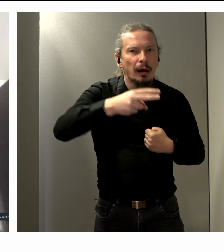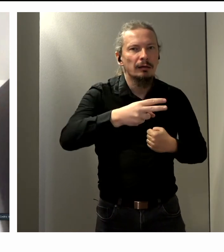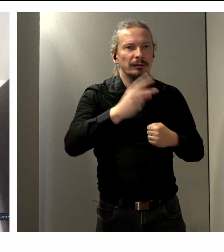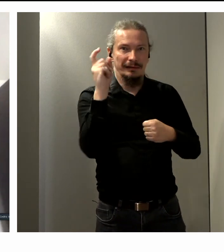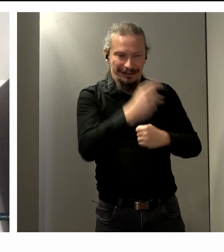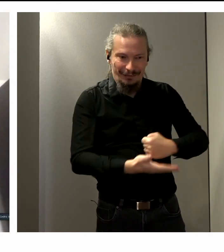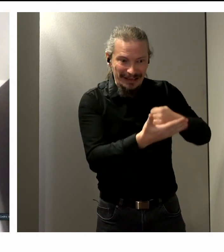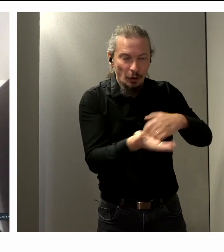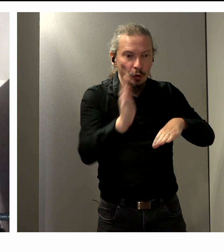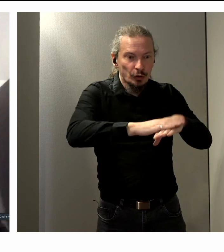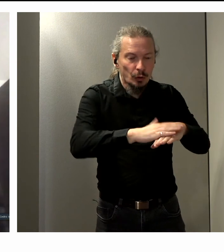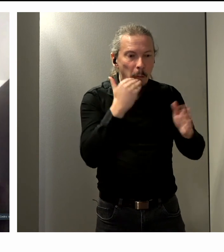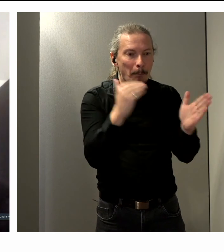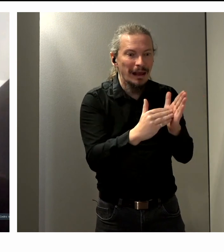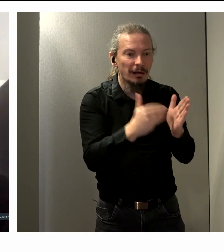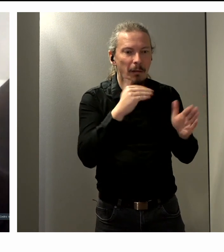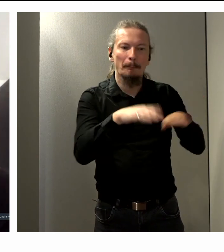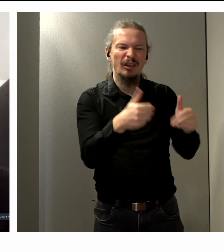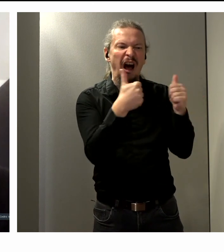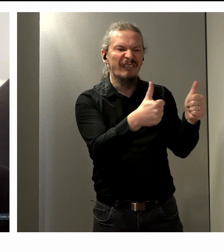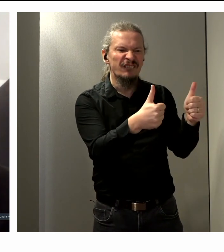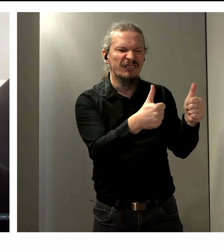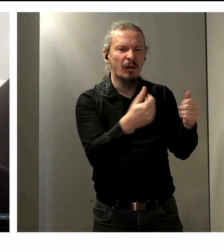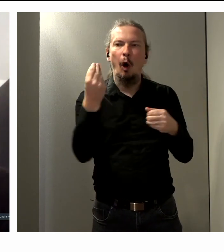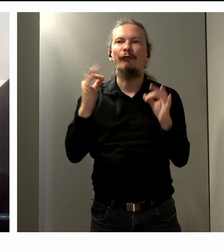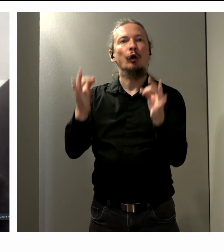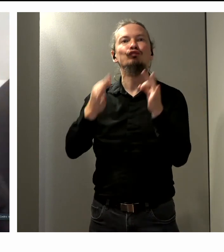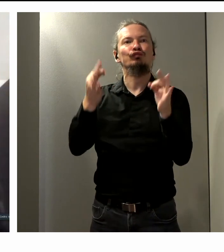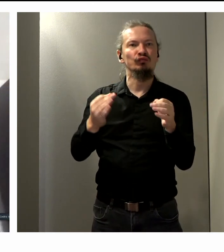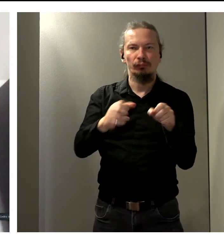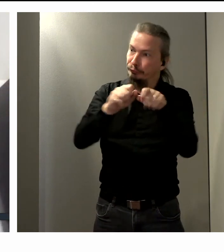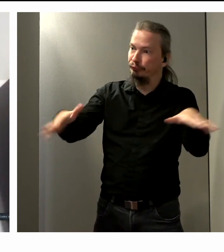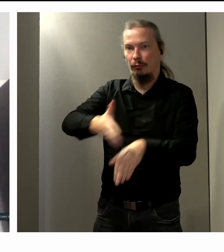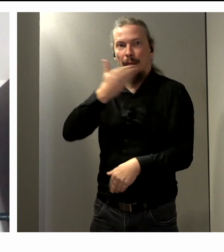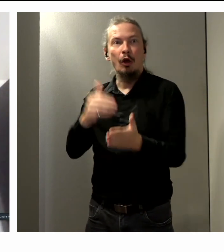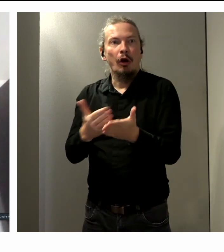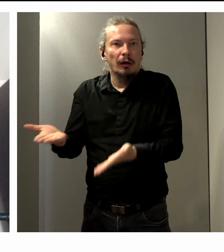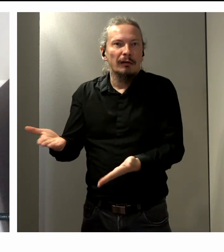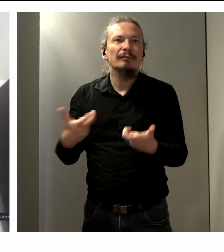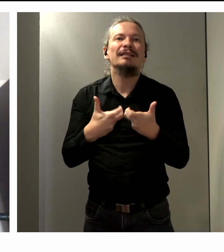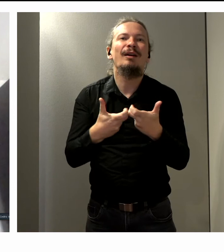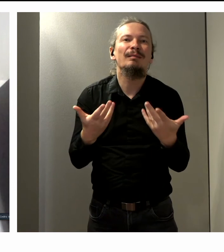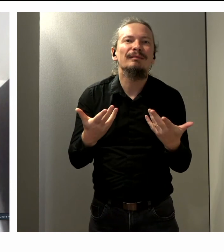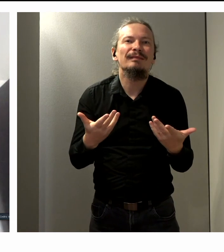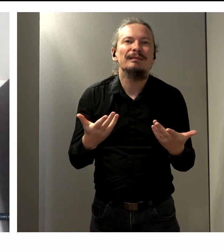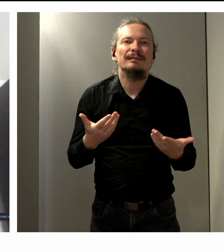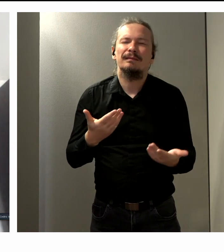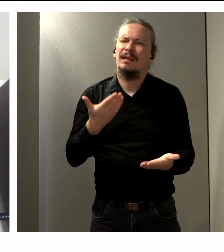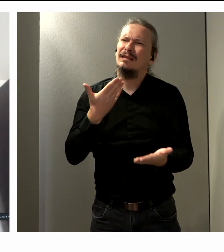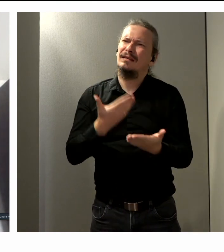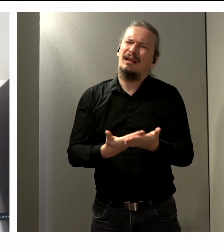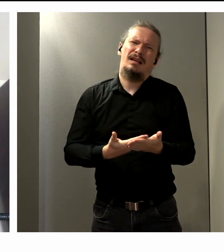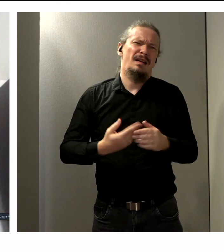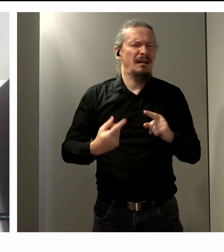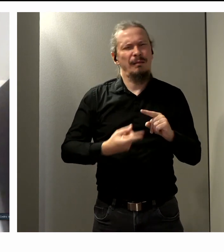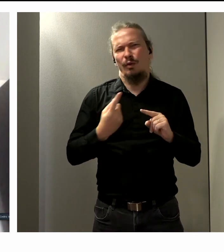sont retrouvées être des méthodes bien meilleures, bien plus efficaces pour tous les jeunes. Et c'est très important qu'on